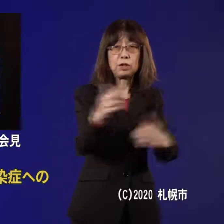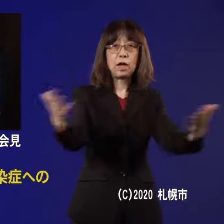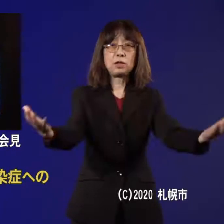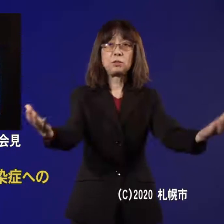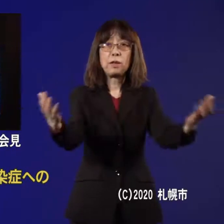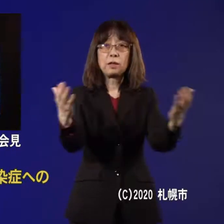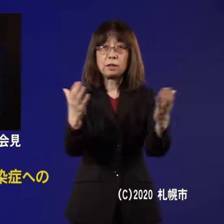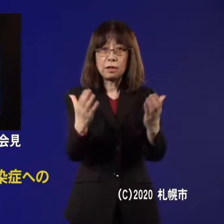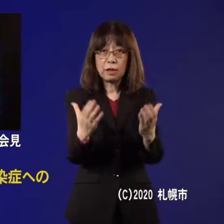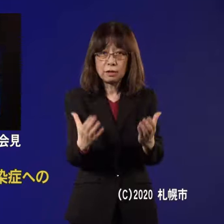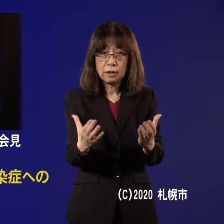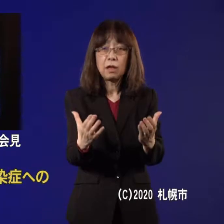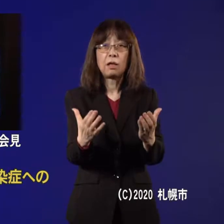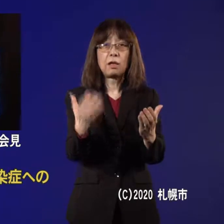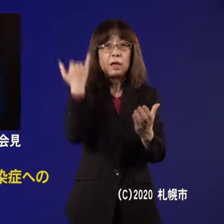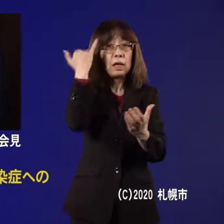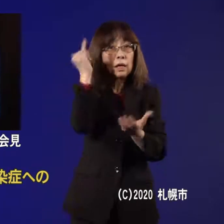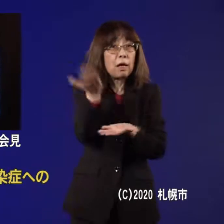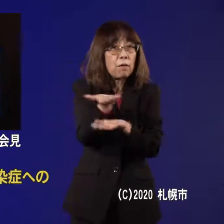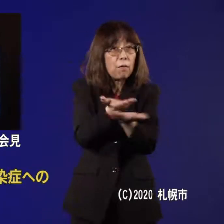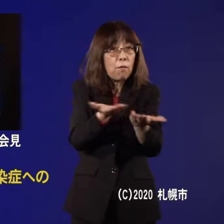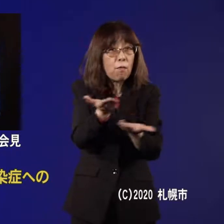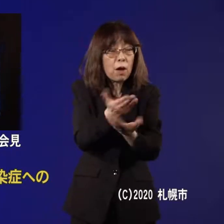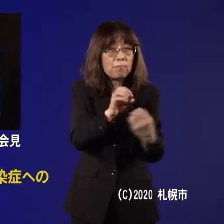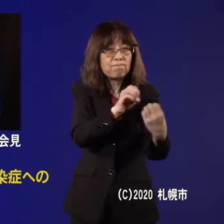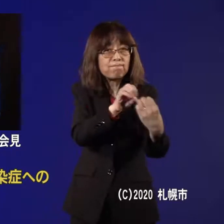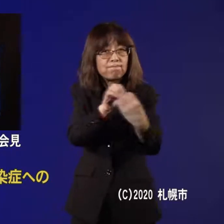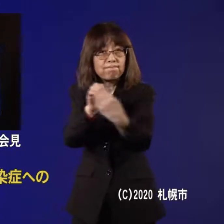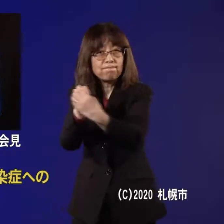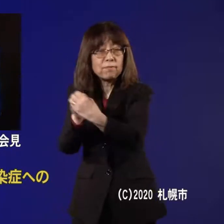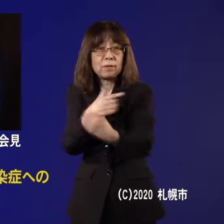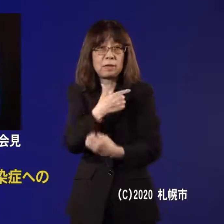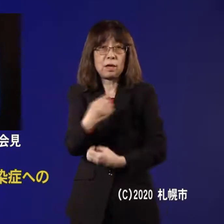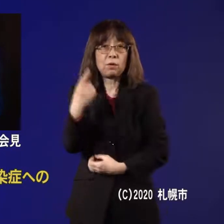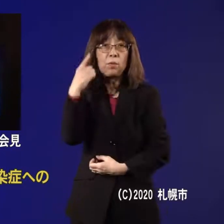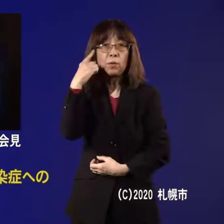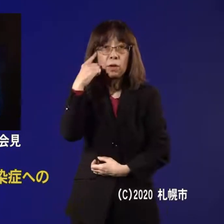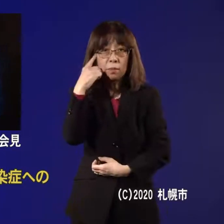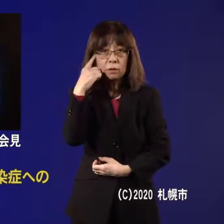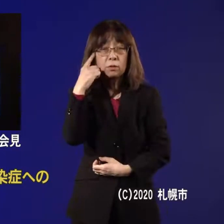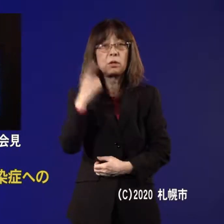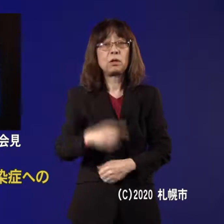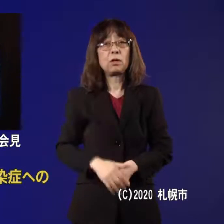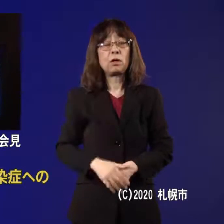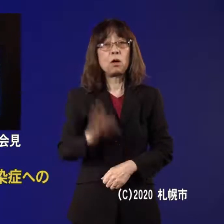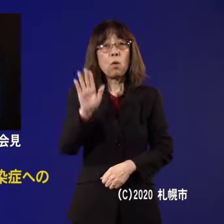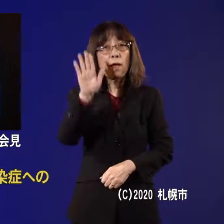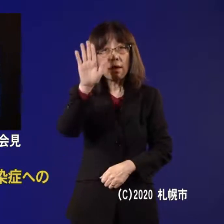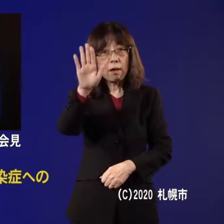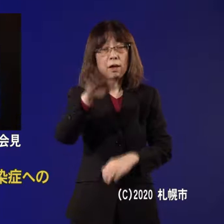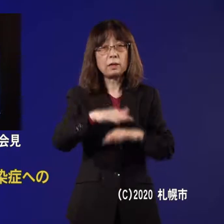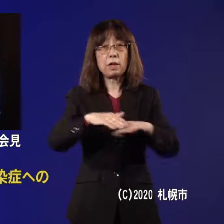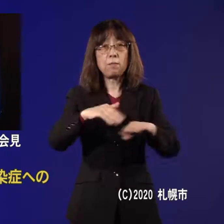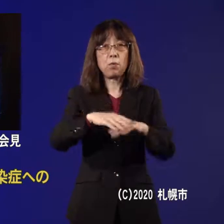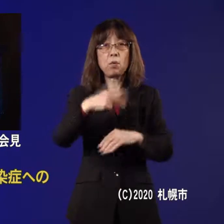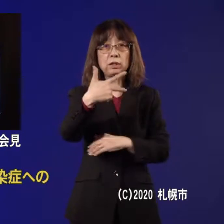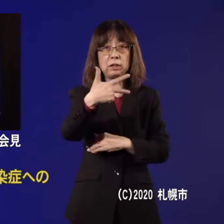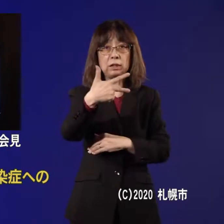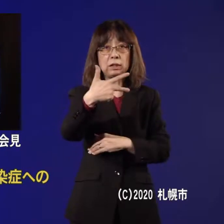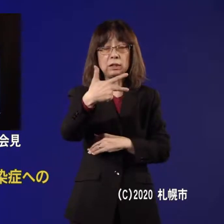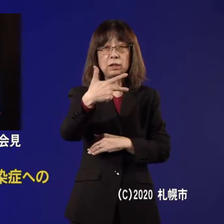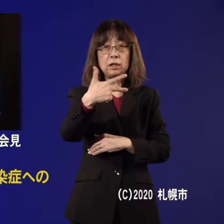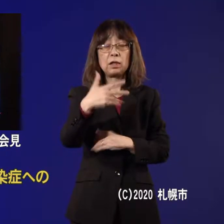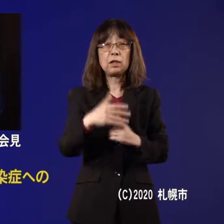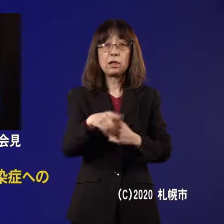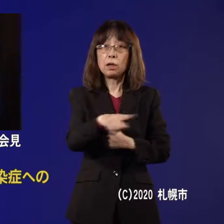して、意見交換をさせていただきたいというふうに思っています。これから札幌市もですね、この国